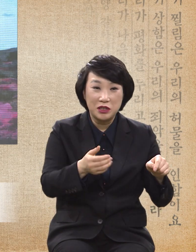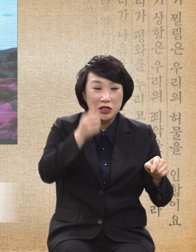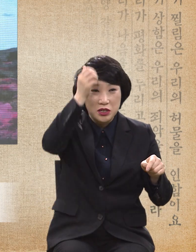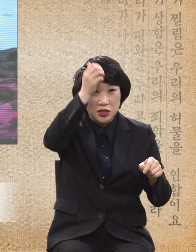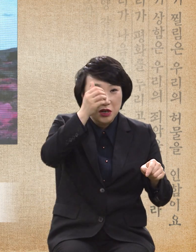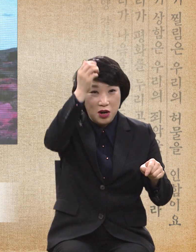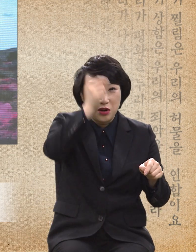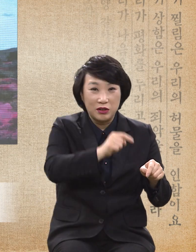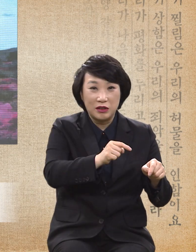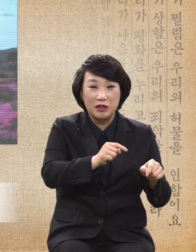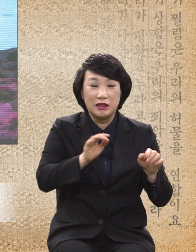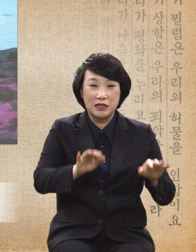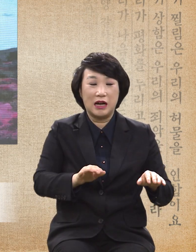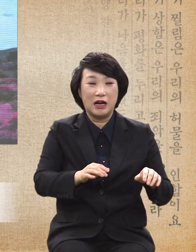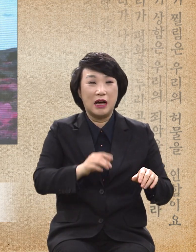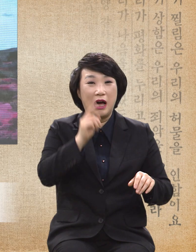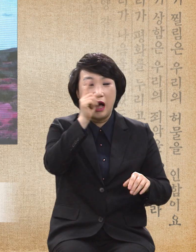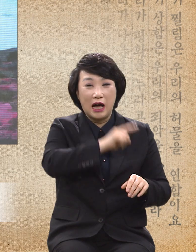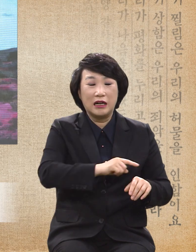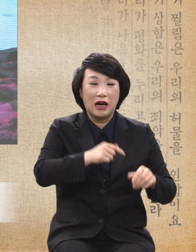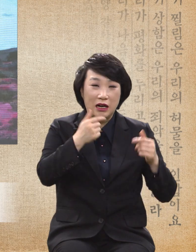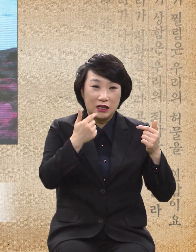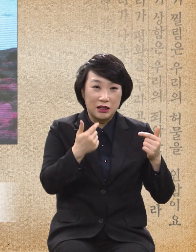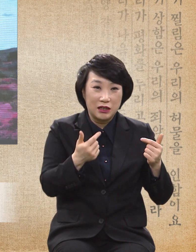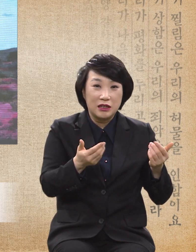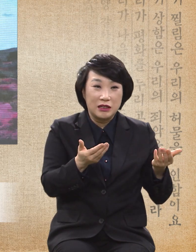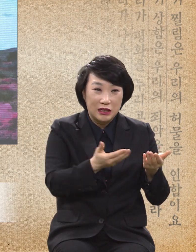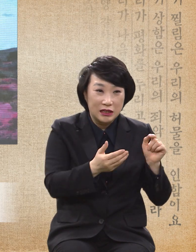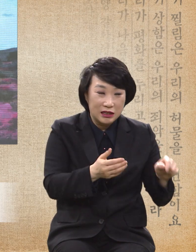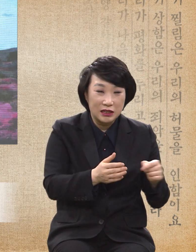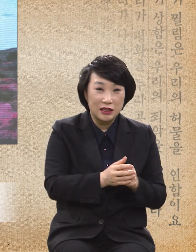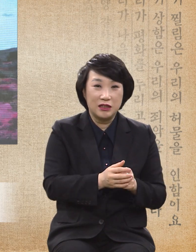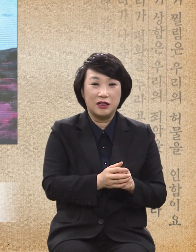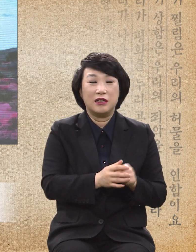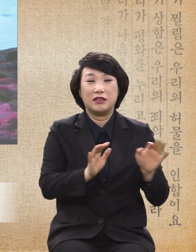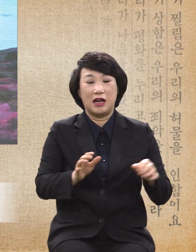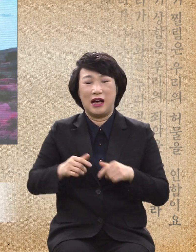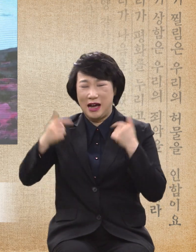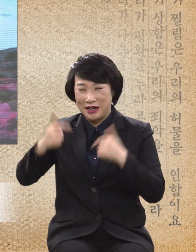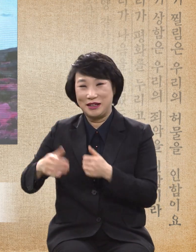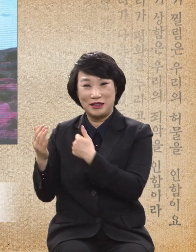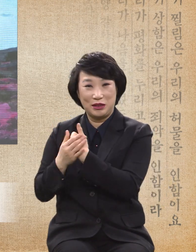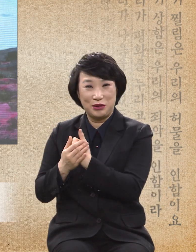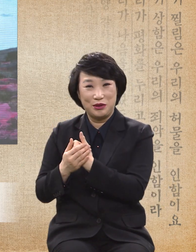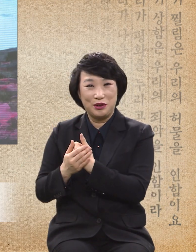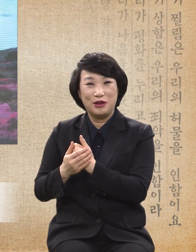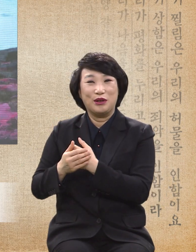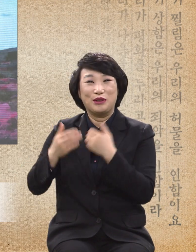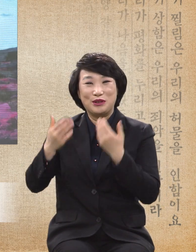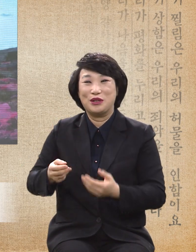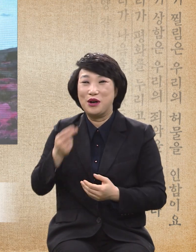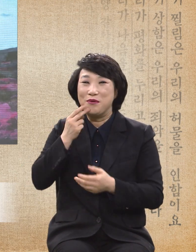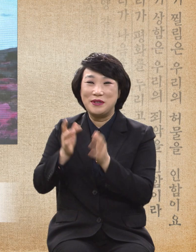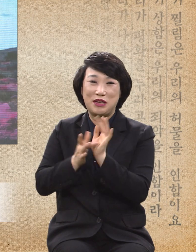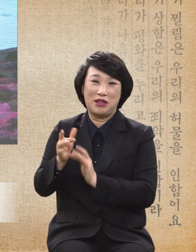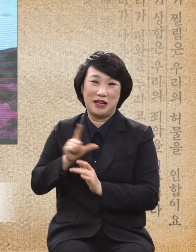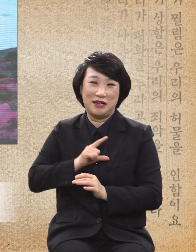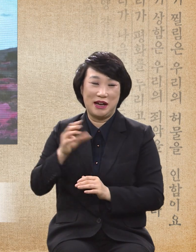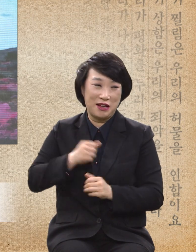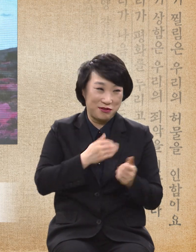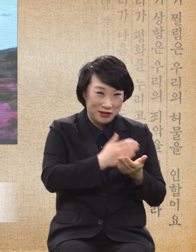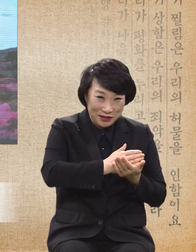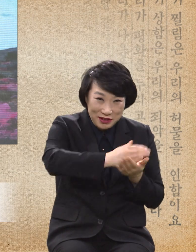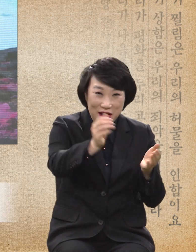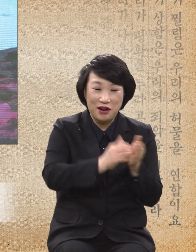영을 밤낮 쉬지 않고 나를 도우시는 예수 이름으로 쫓아내고, 예수를 쉬지 말고